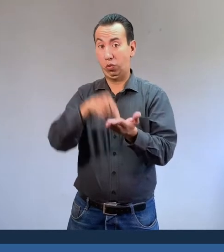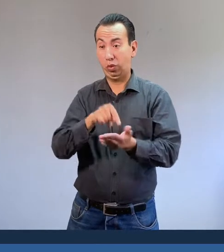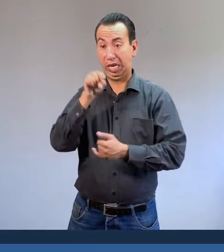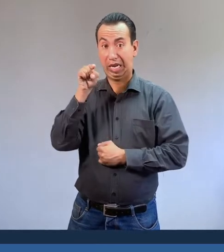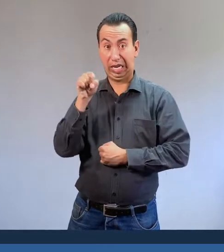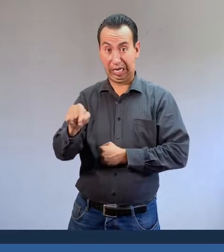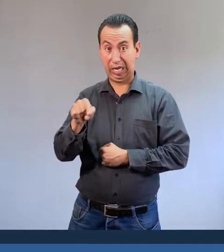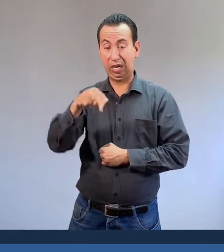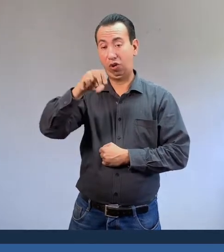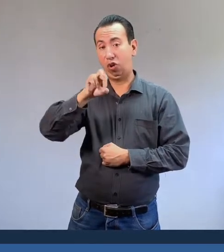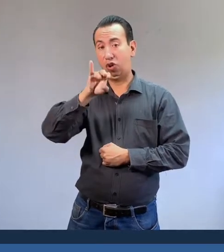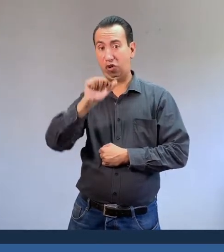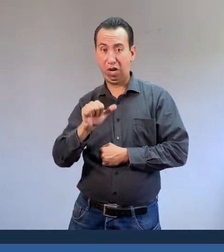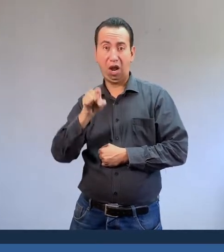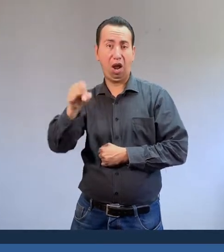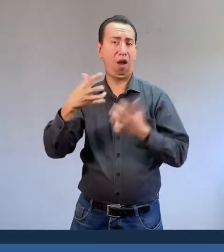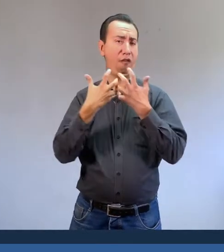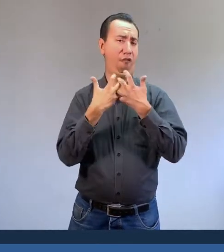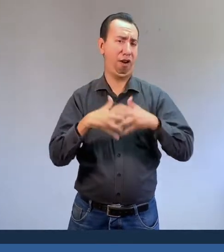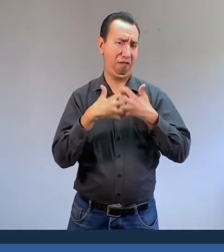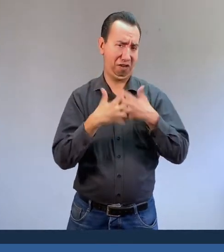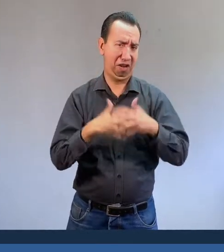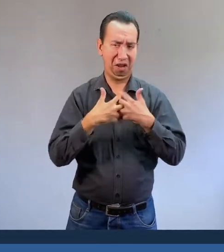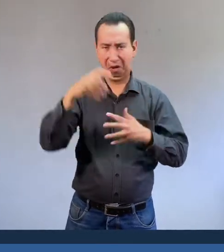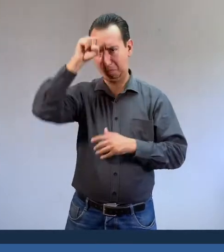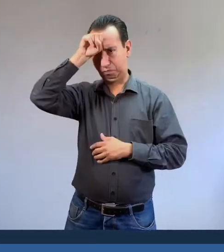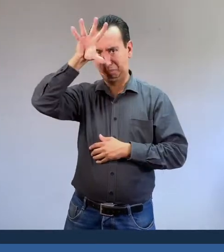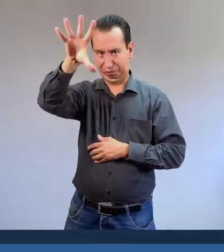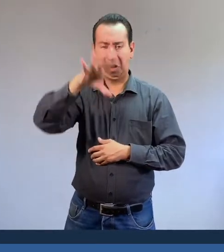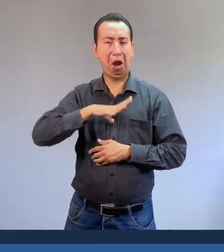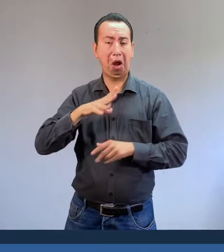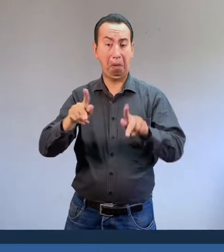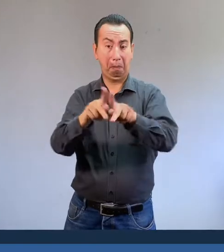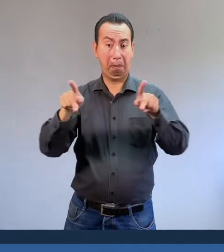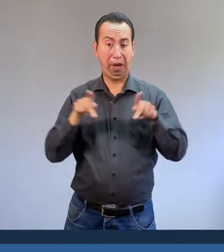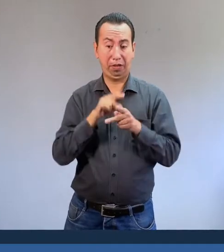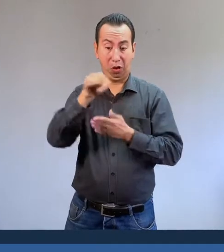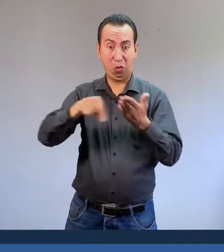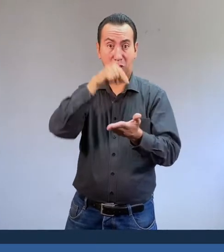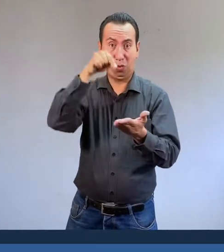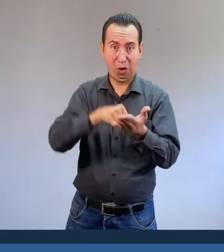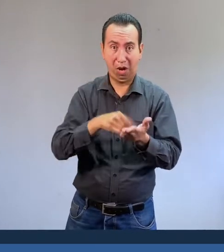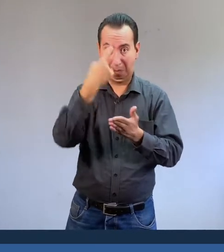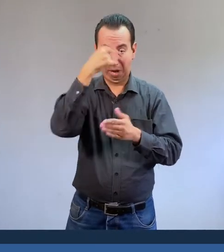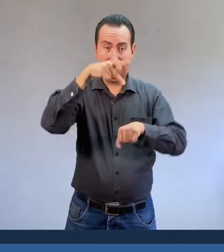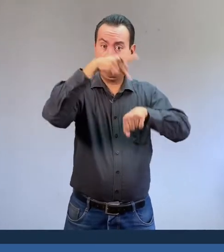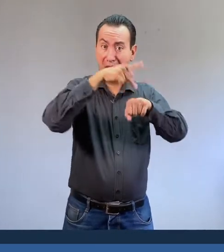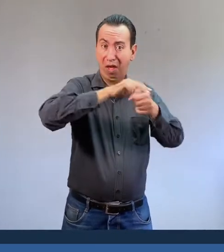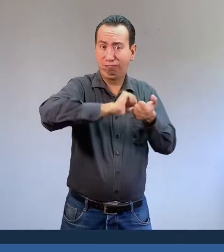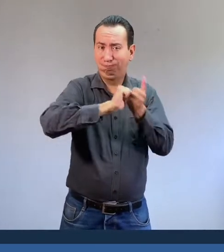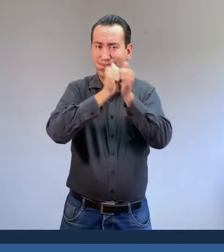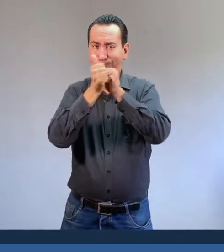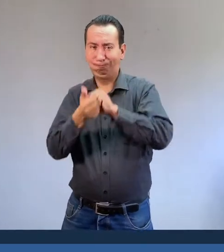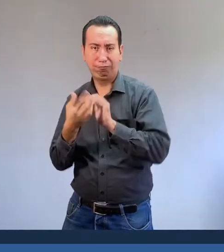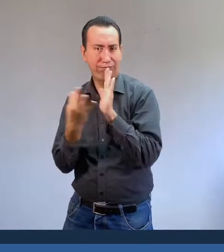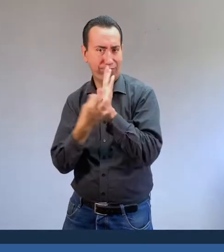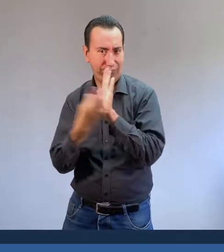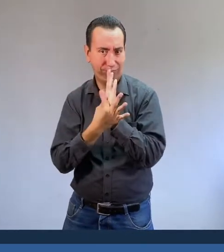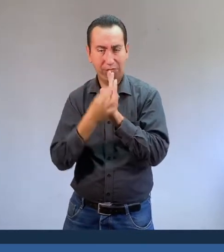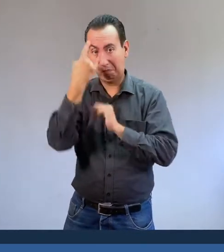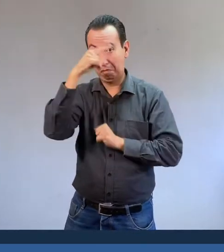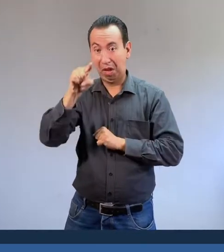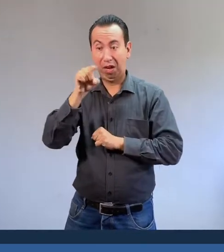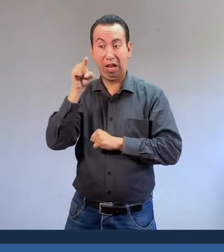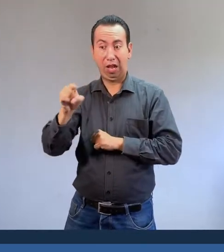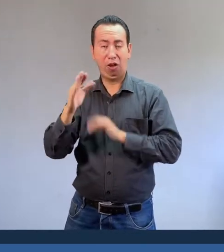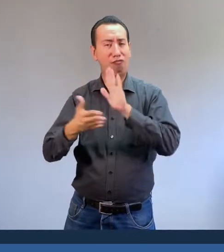Sitio donde estuvo la noria de una ex hacienda de beneficio, con un patio donde separaban el mineral. Ambos espacios fueron adaptados por